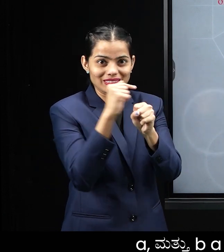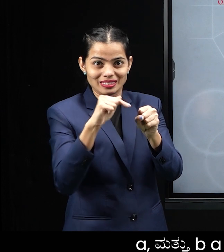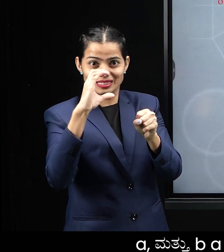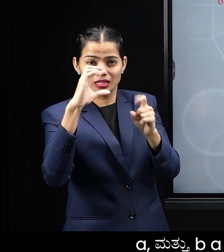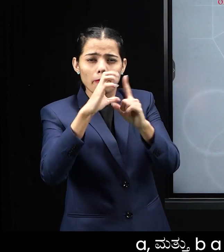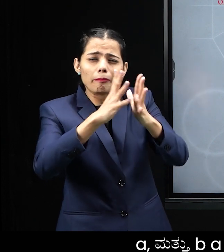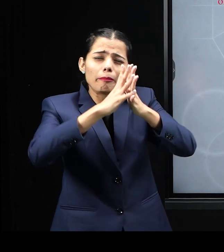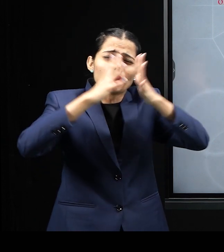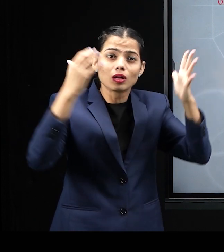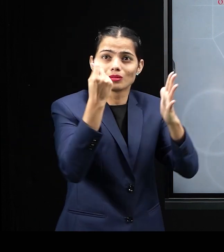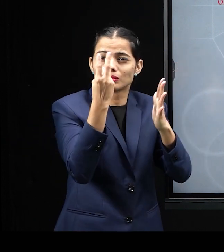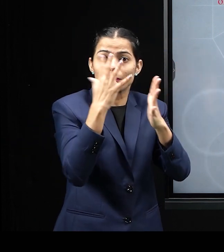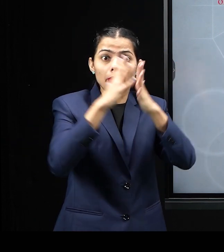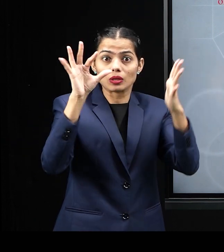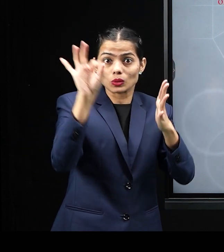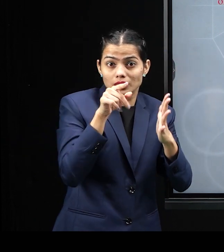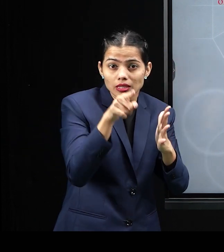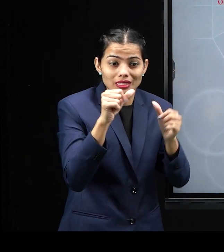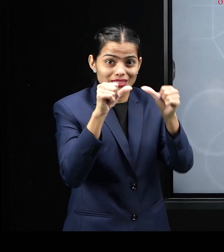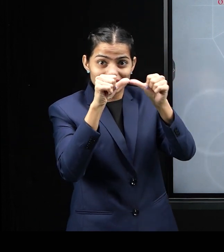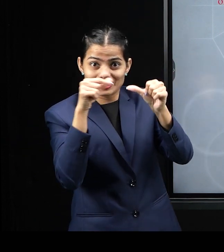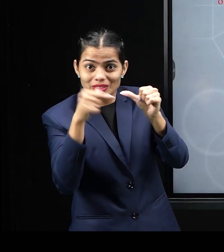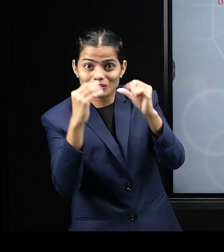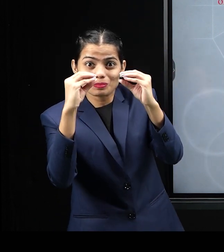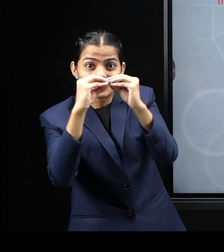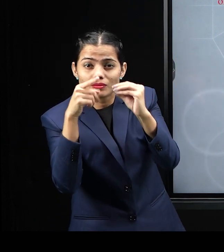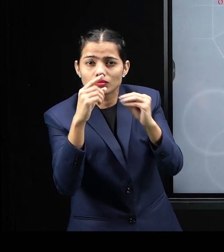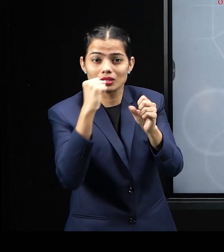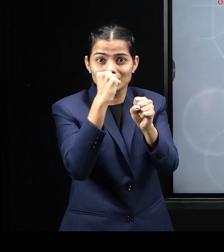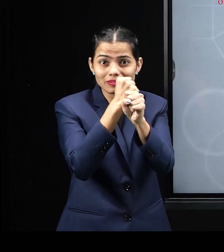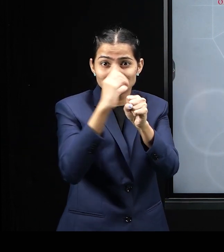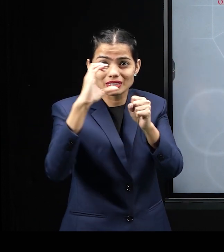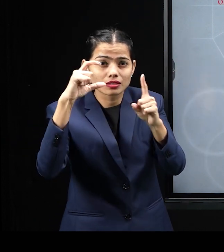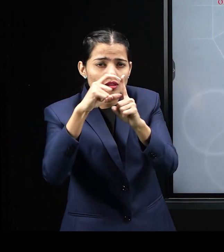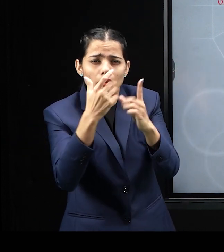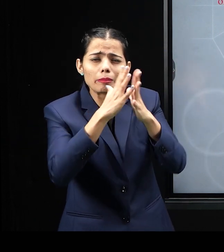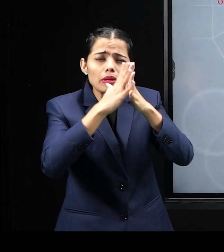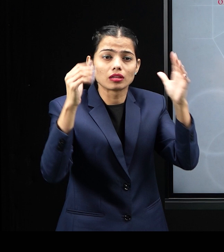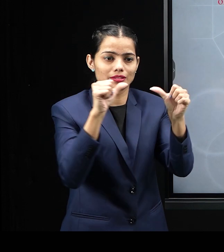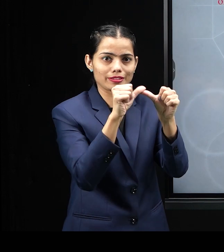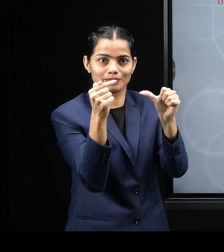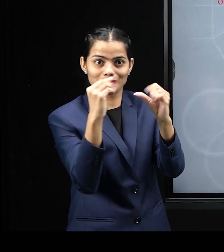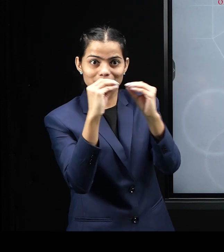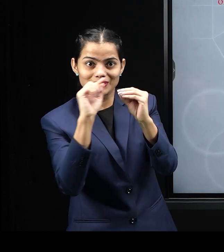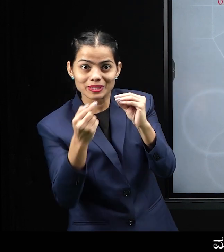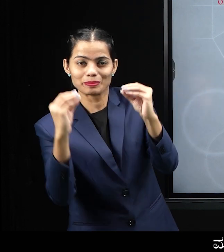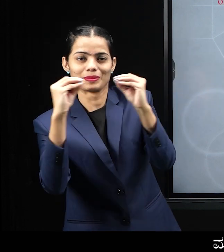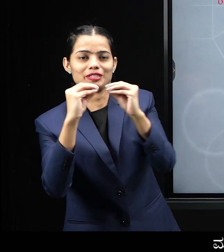ಪೂರ್ಣಾಂಕಗಳಾಗಿದ್ದರೆ A B = GCD ನ A - B B 3